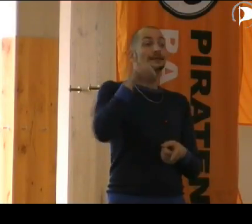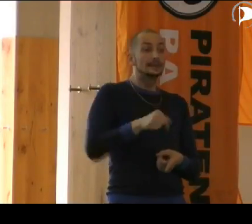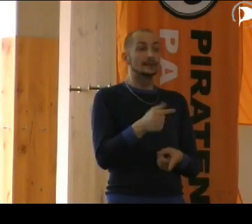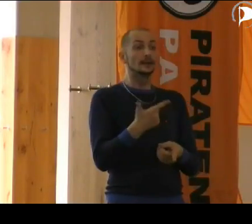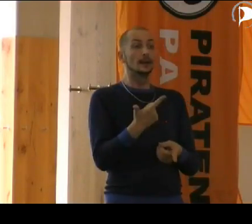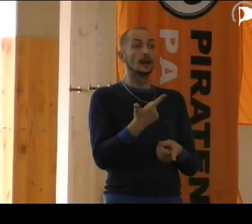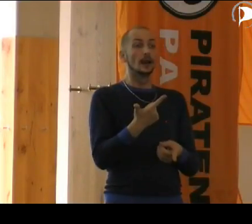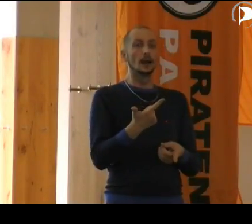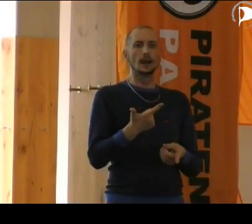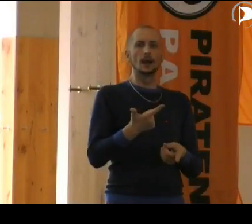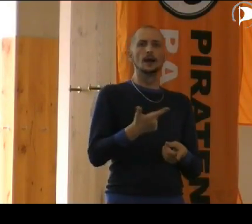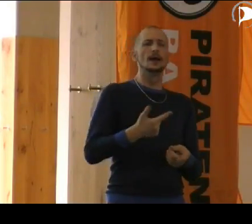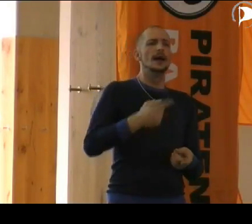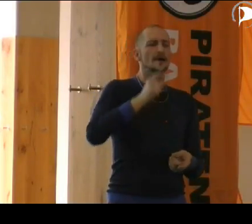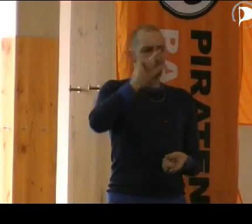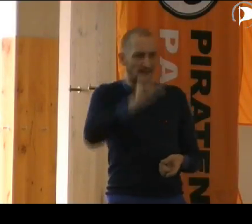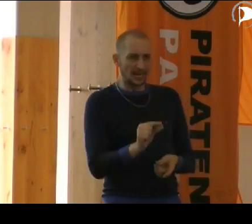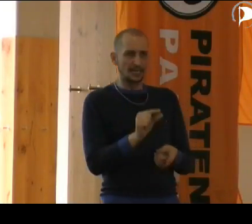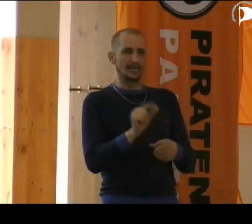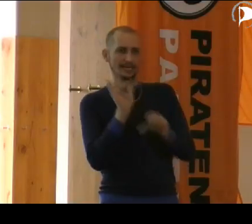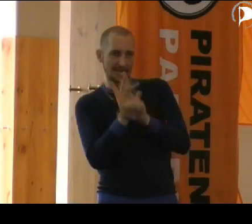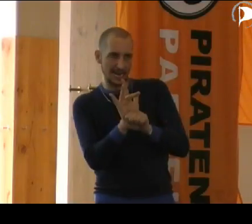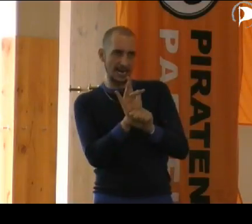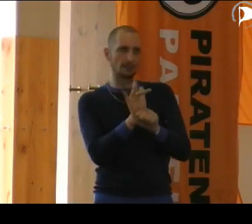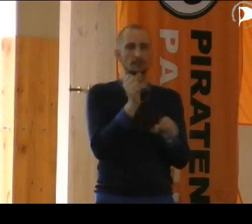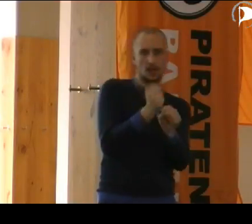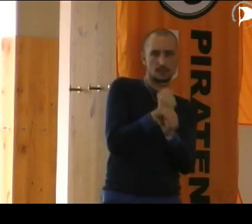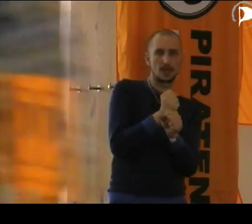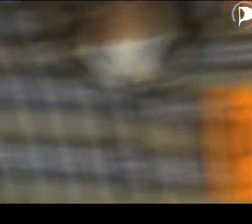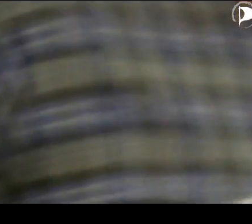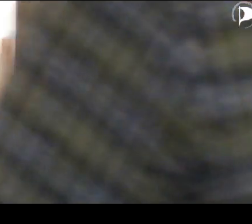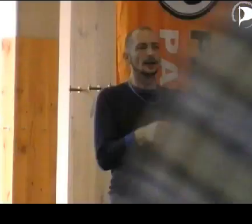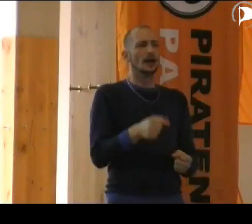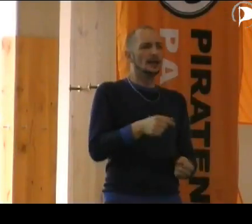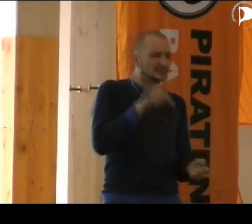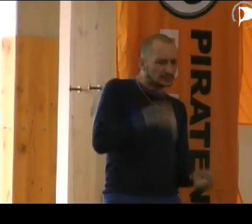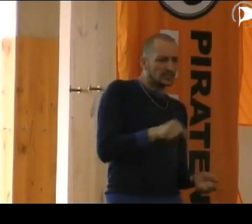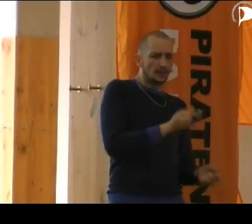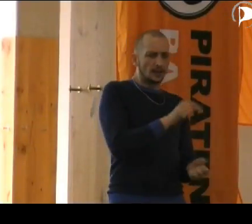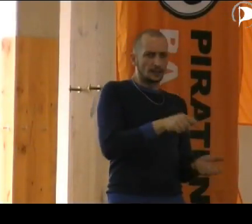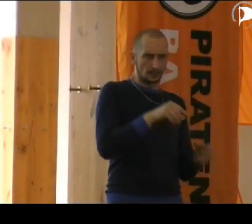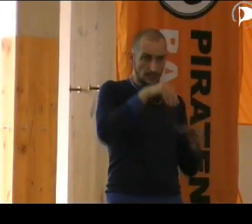gesteuert und emotion ausgetreten und manchmal war